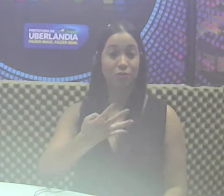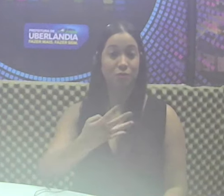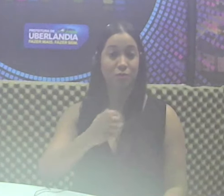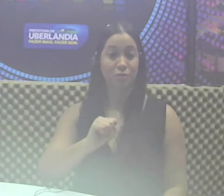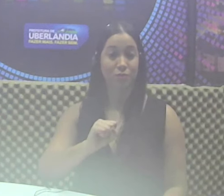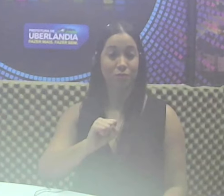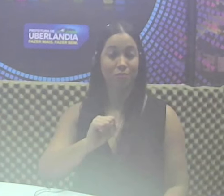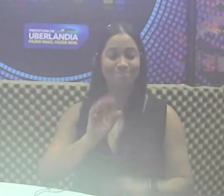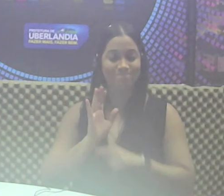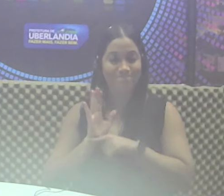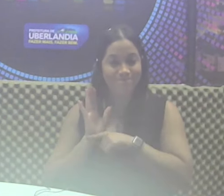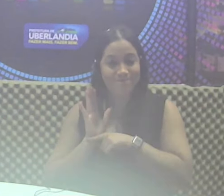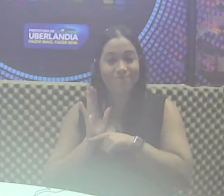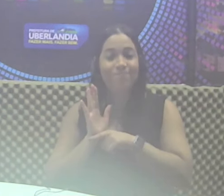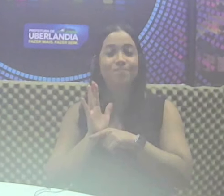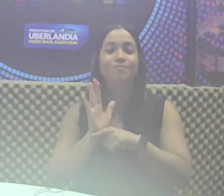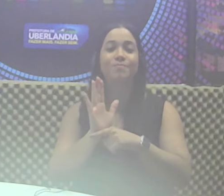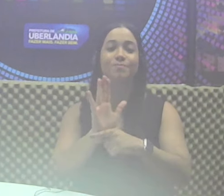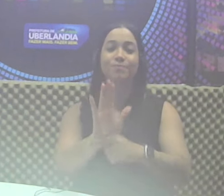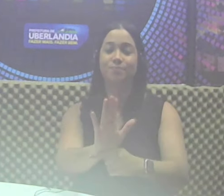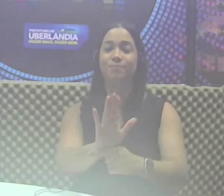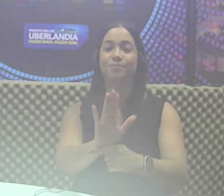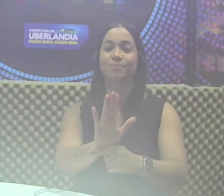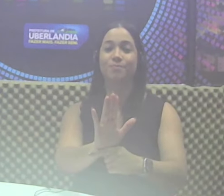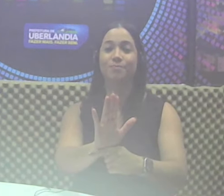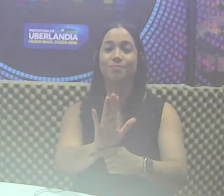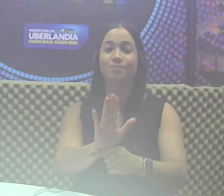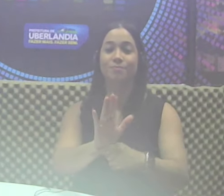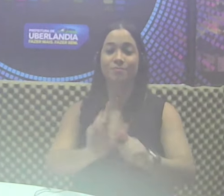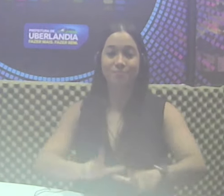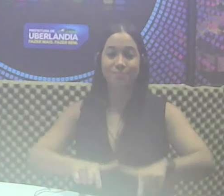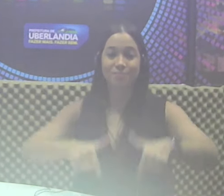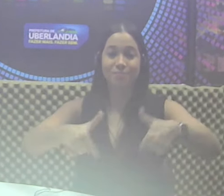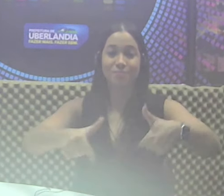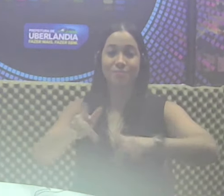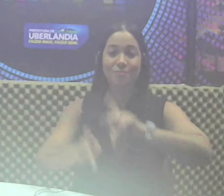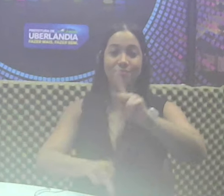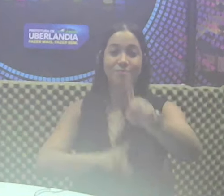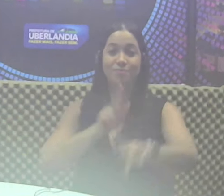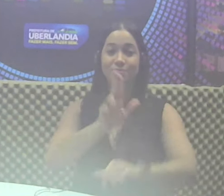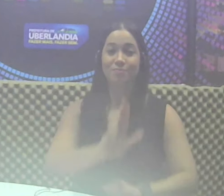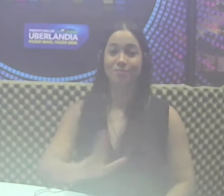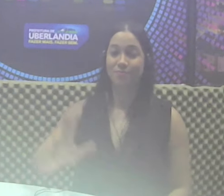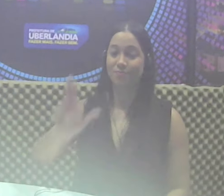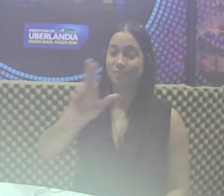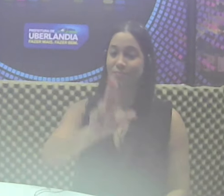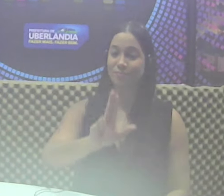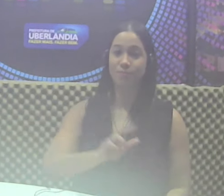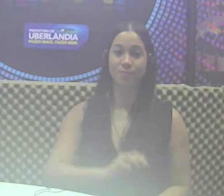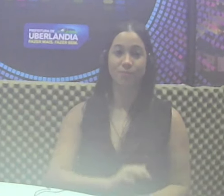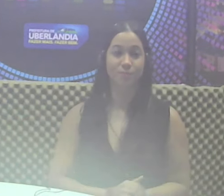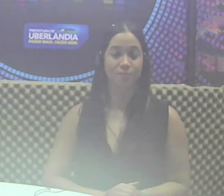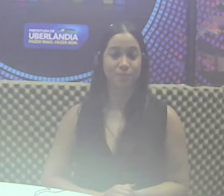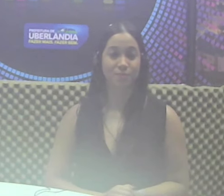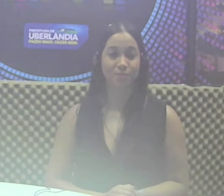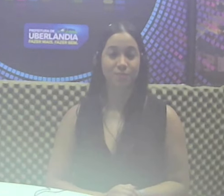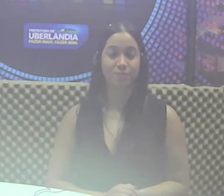99812-5848. Sua ajuda faz muita diferença. Uma iniciativa do povo de Uberlândia.